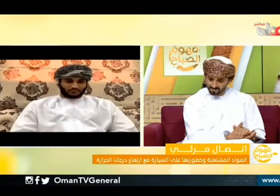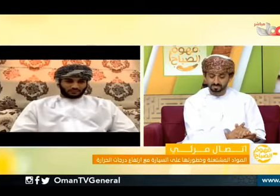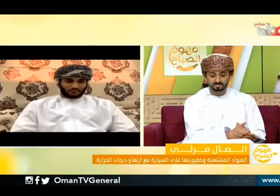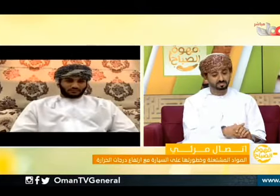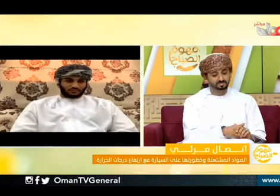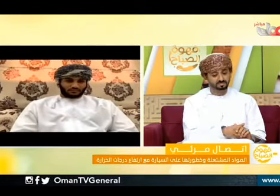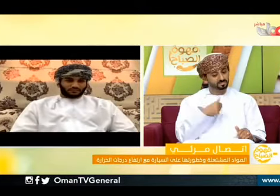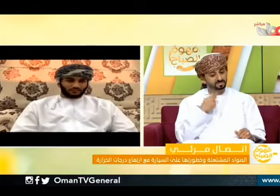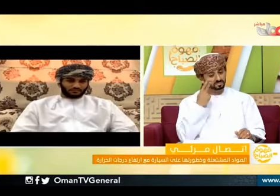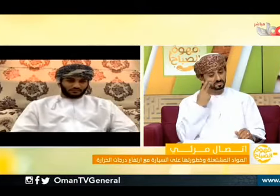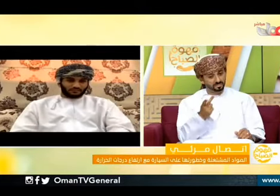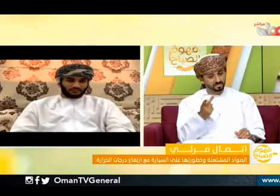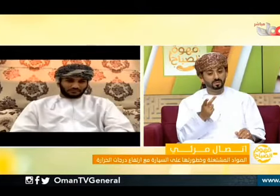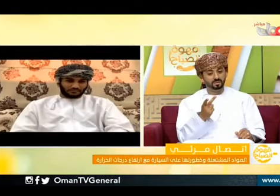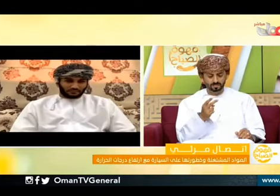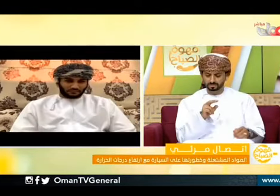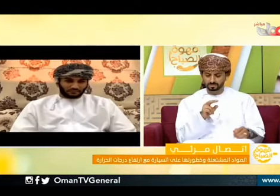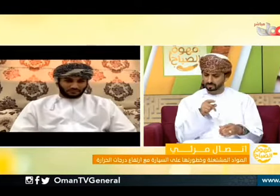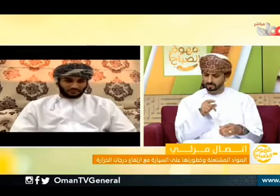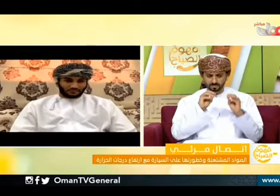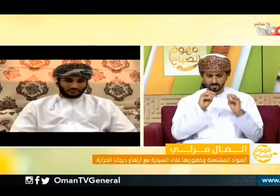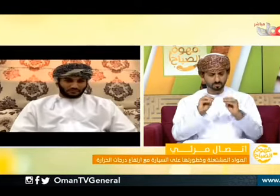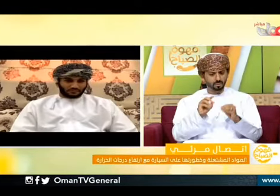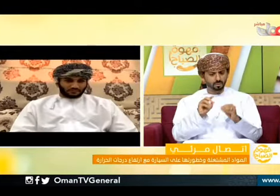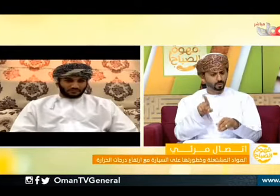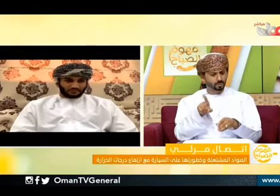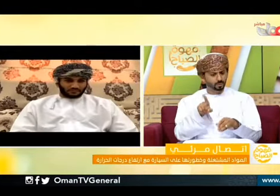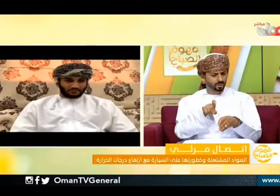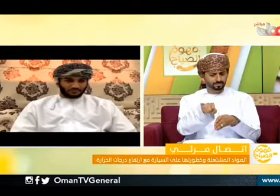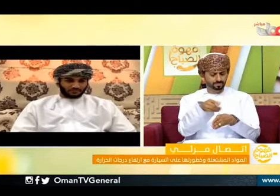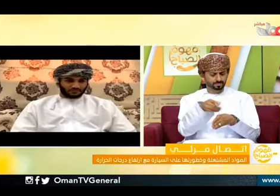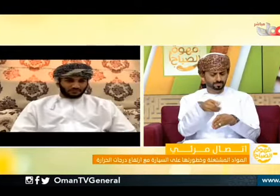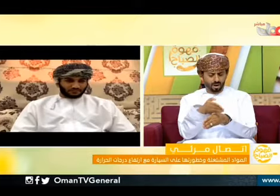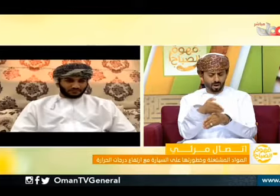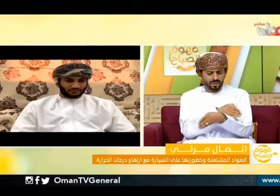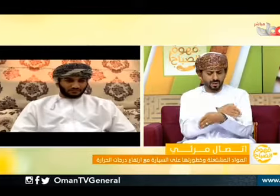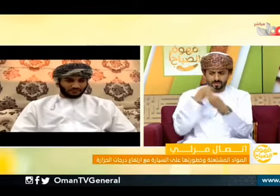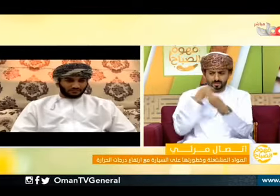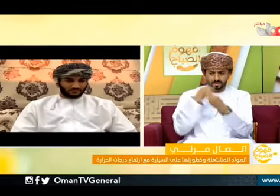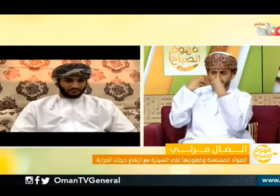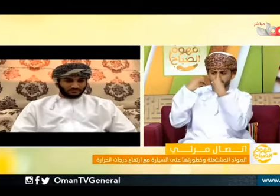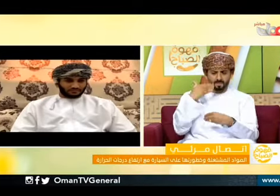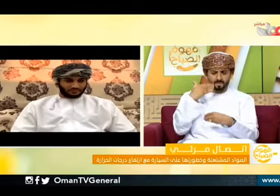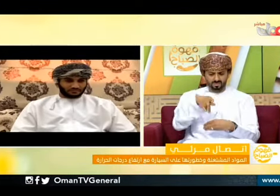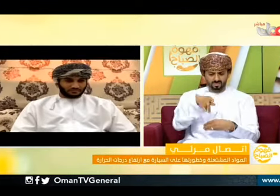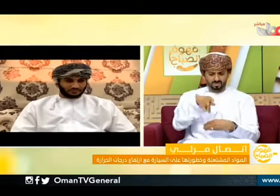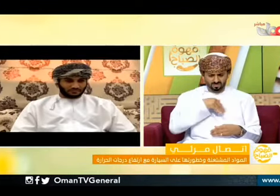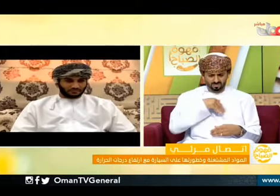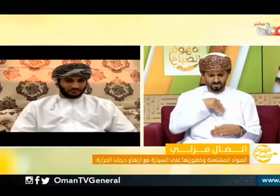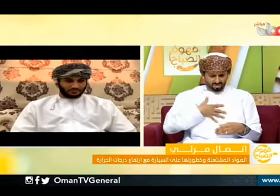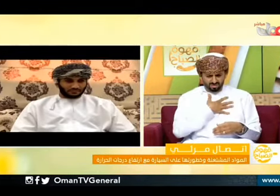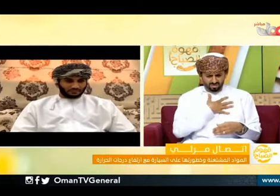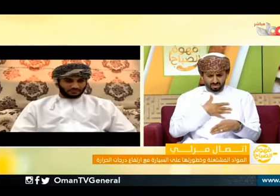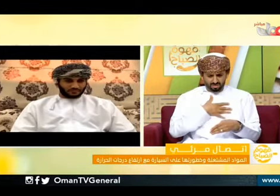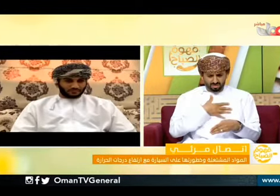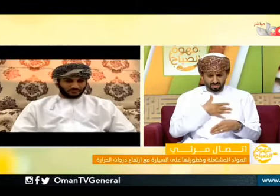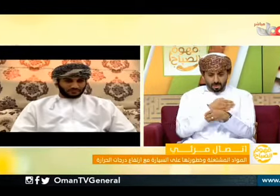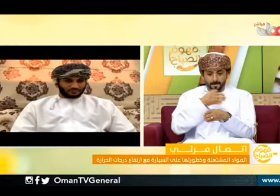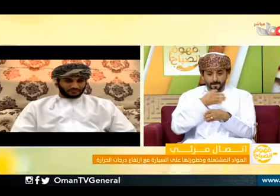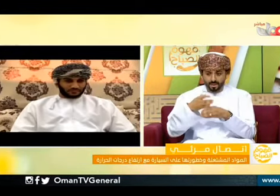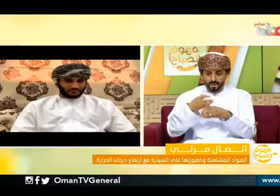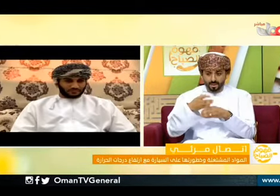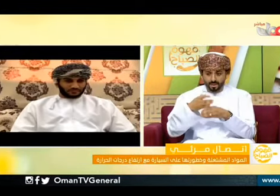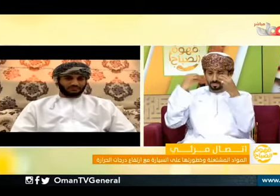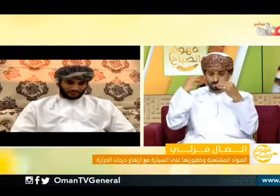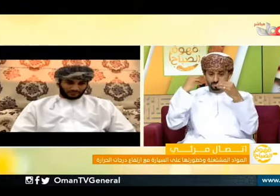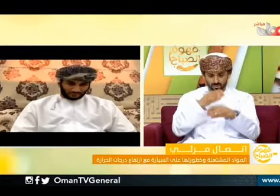تقديم هذه الدورة. جميل. أنا يعني هذا شيء جيد إنه هناك تدريب يكون على معرفة،